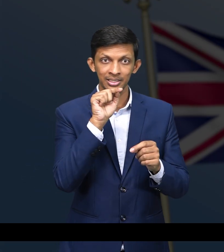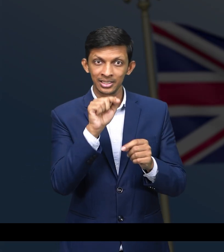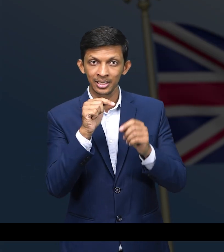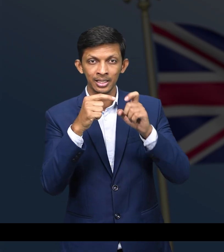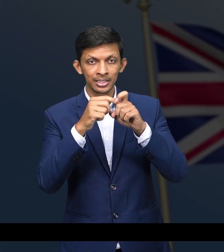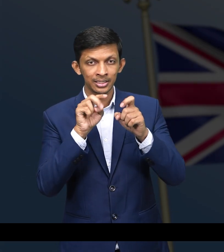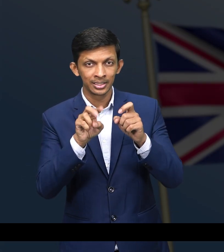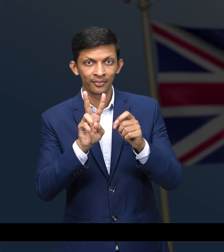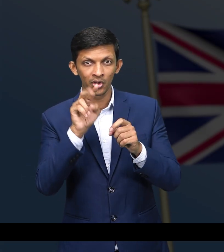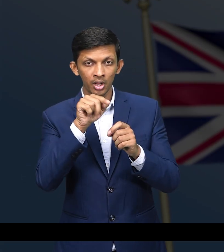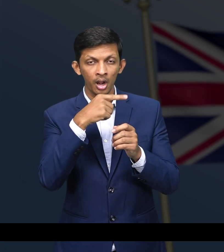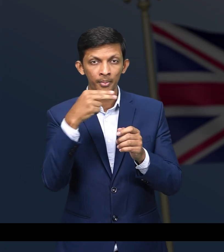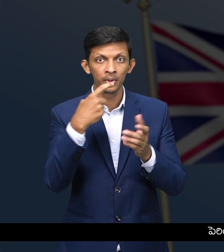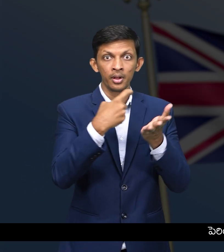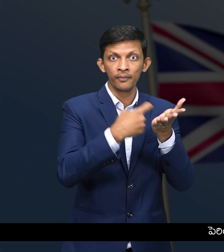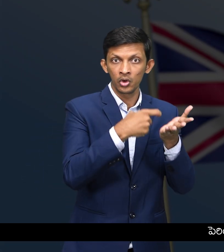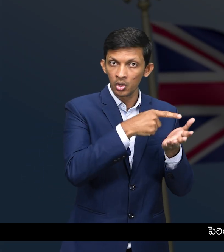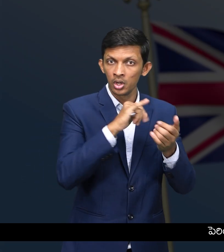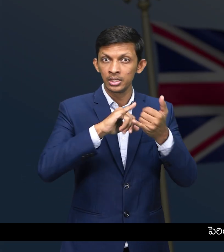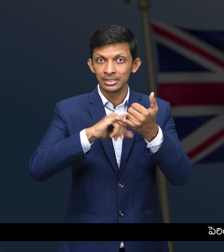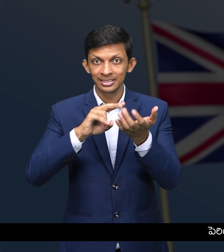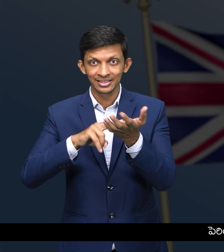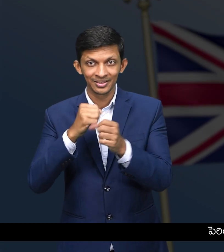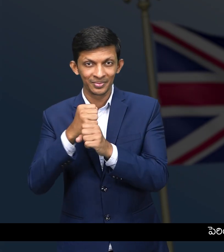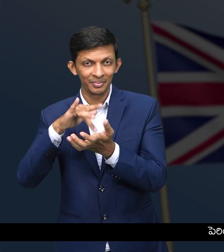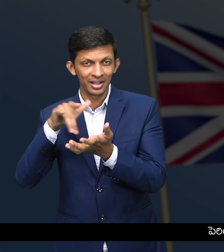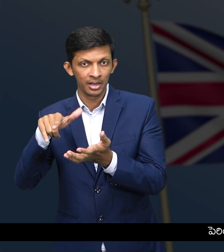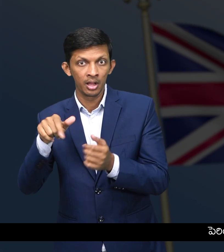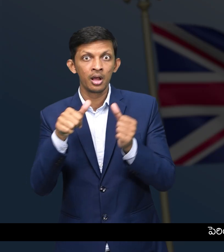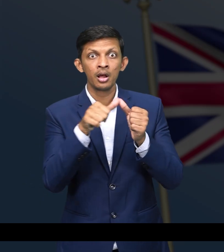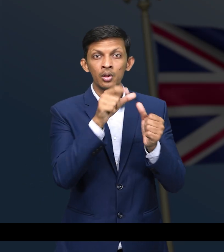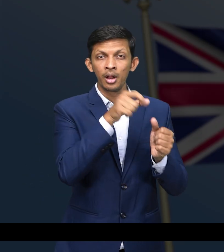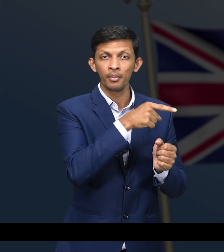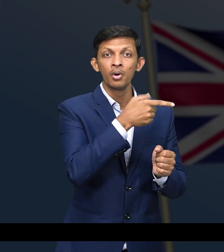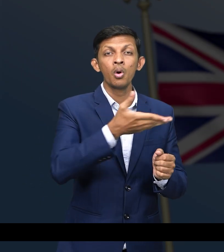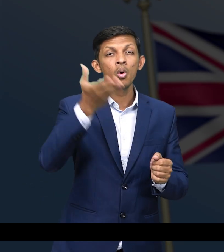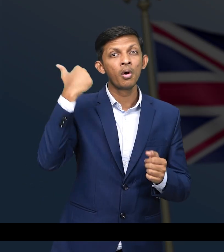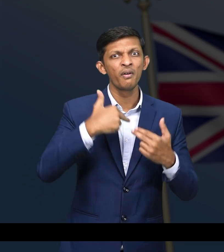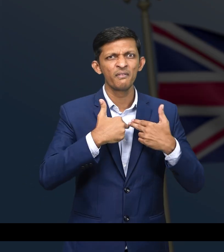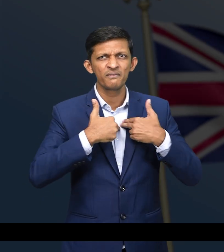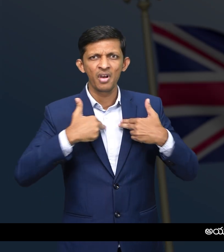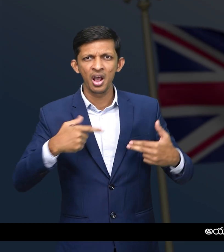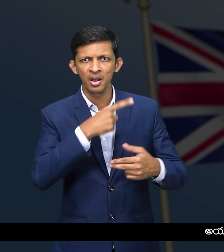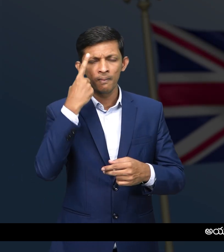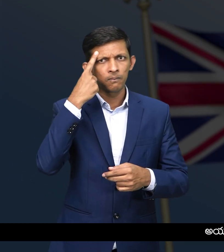సావిత్రిబాయి పూలే, పెరియార్, ఈవి రామస్వామి, శ్రీ నారాయణ గురు, అయ్యంకాళి